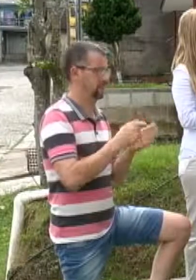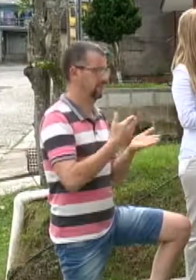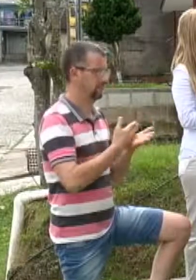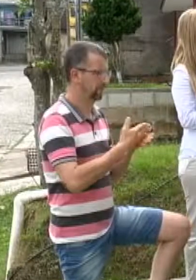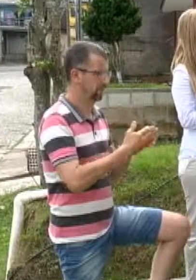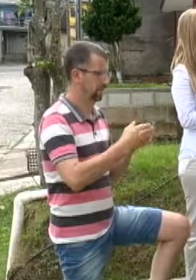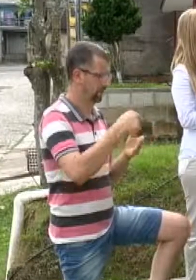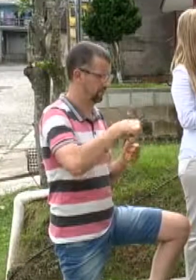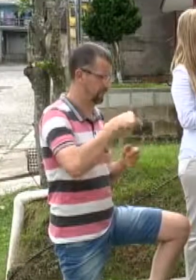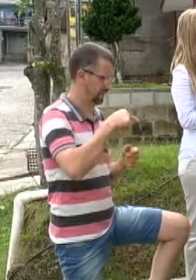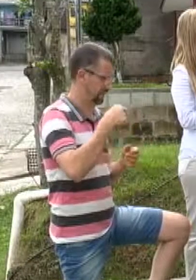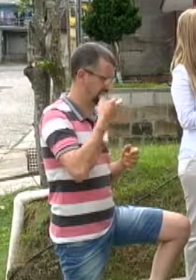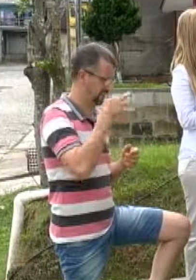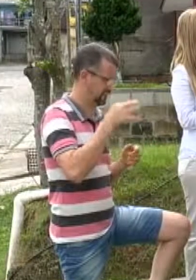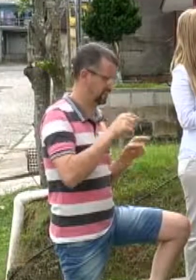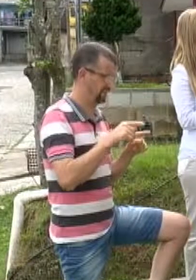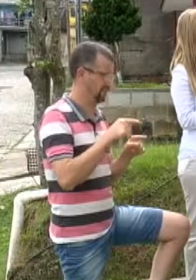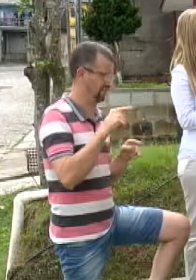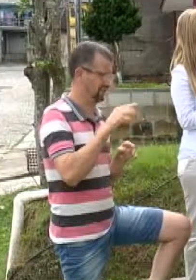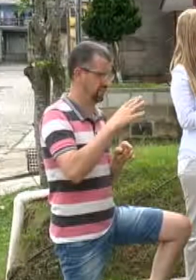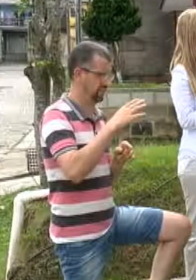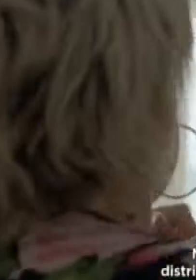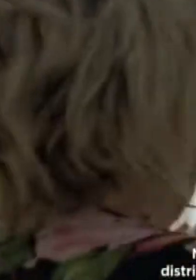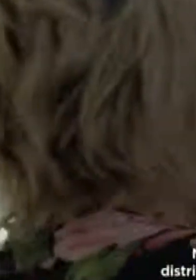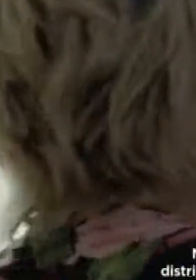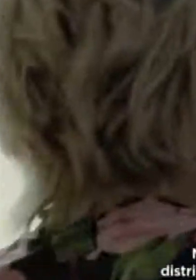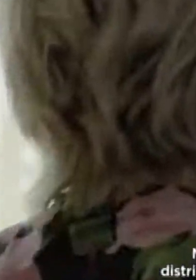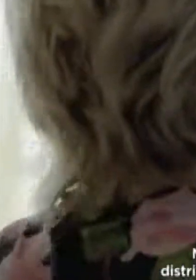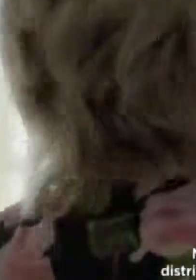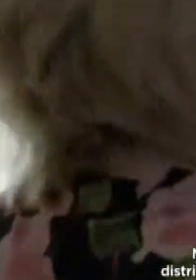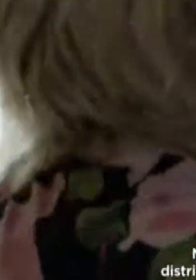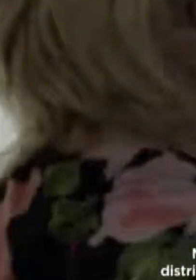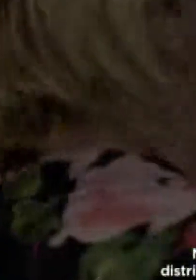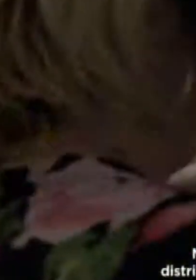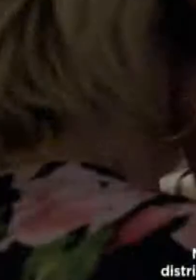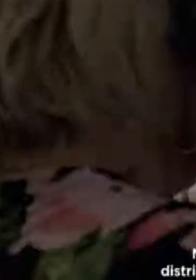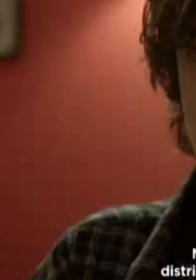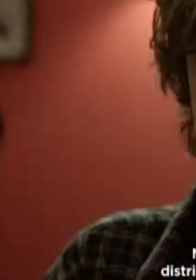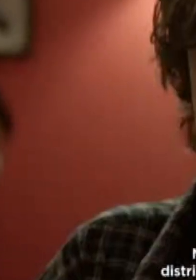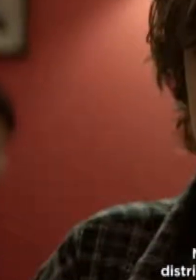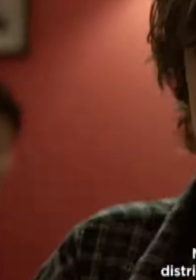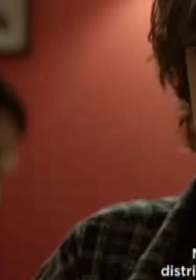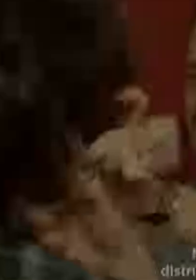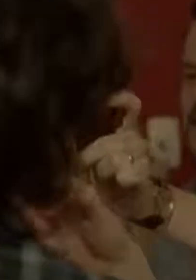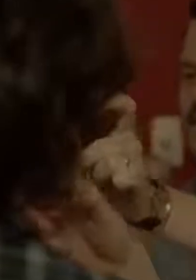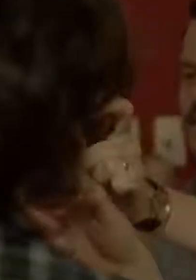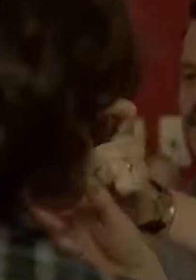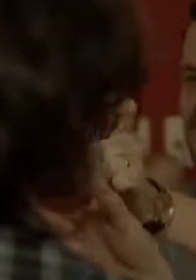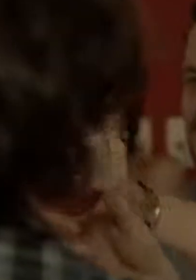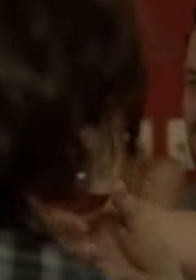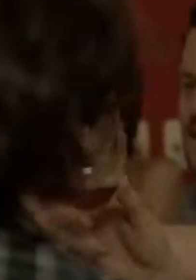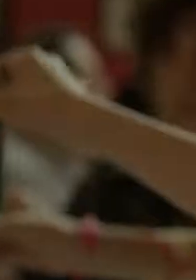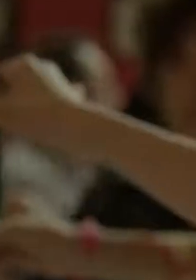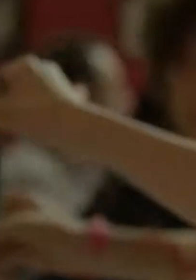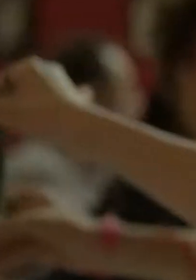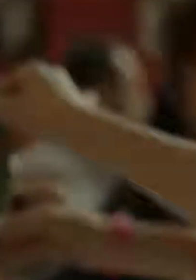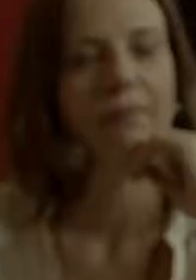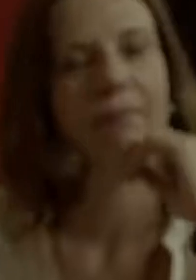é a das legendas em filmes nacionais. A partir da luta dos surdos da cidade, eles conseguiram que os cinemas